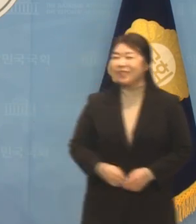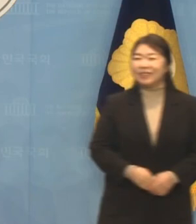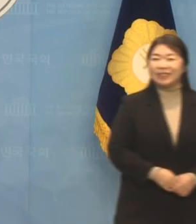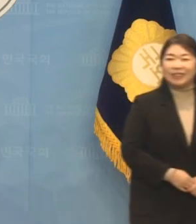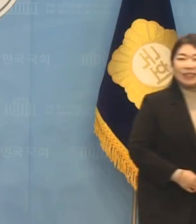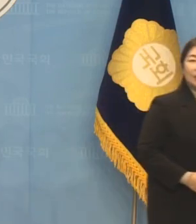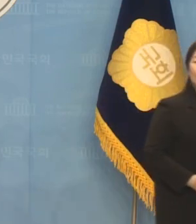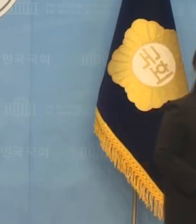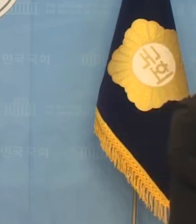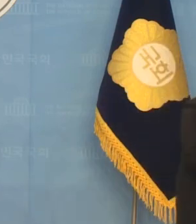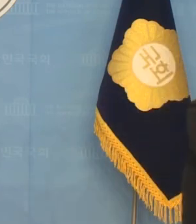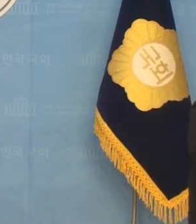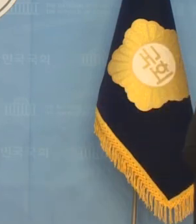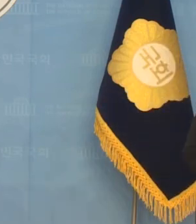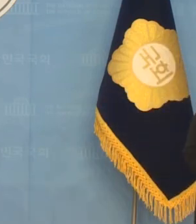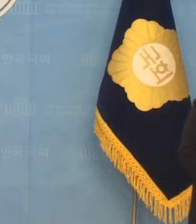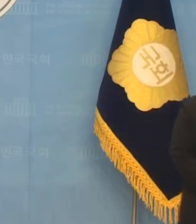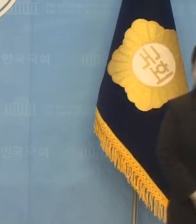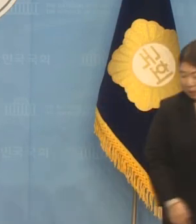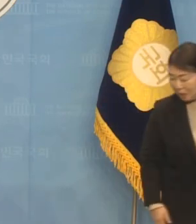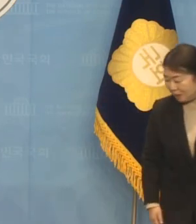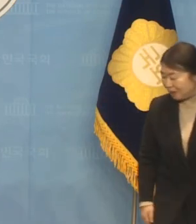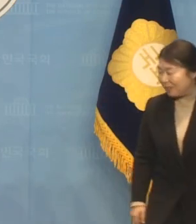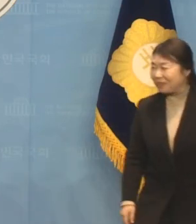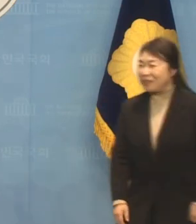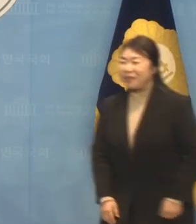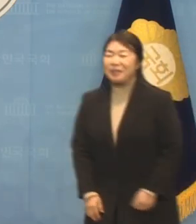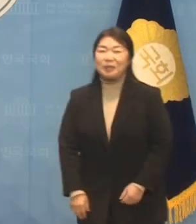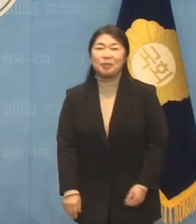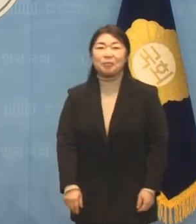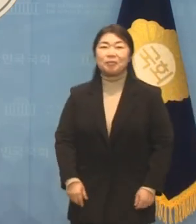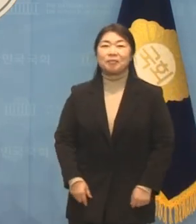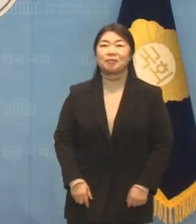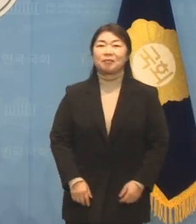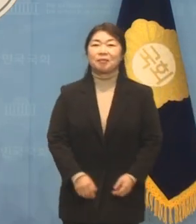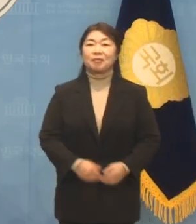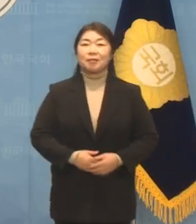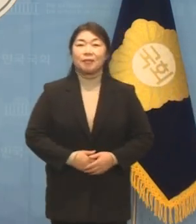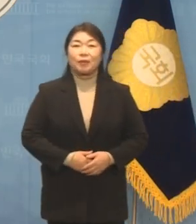아, 괜찮아. 오실 것 같아요. 네.